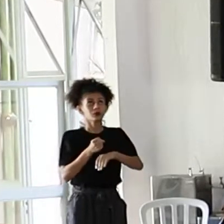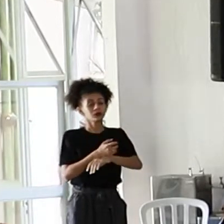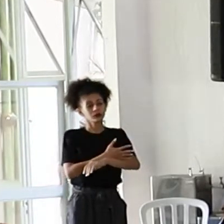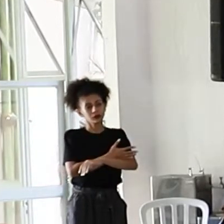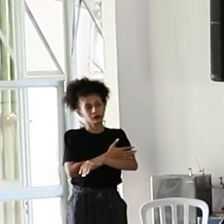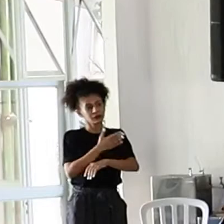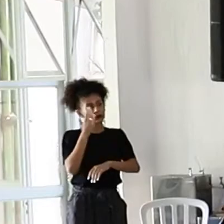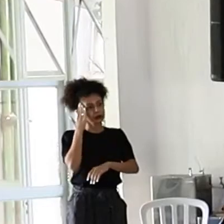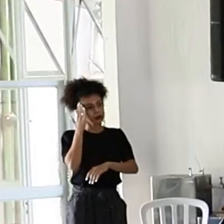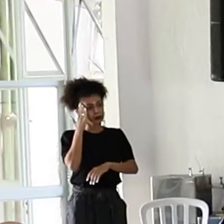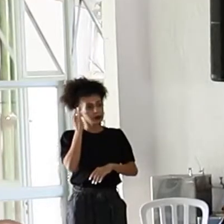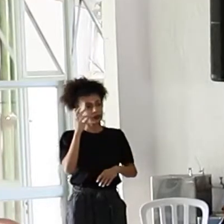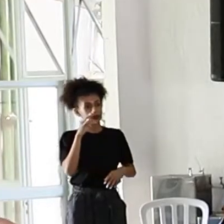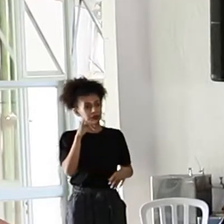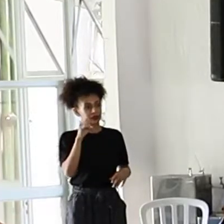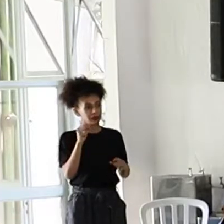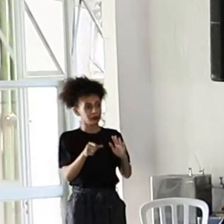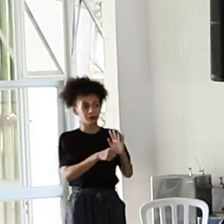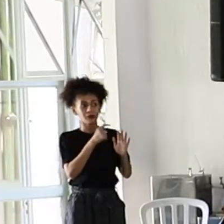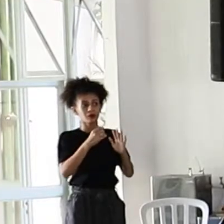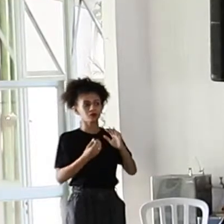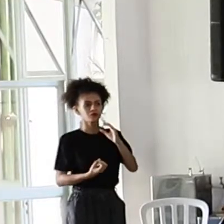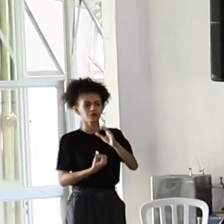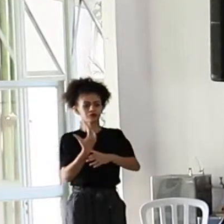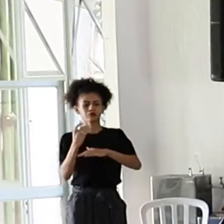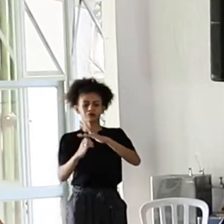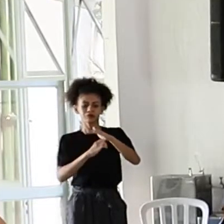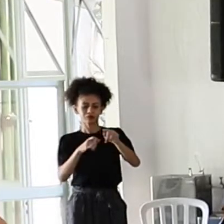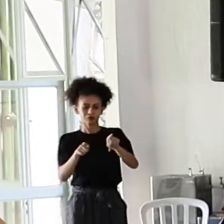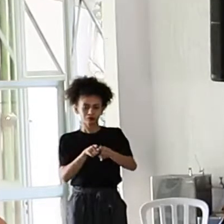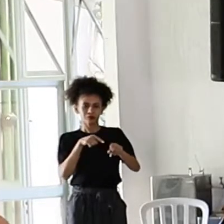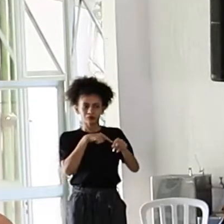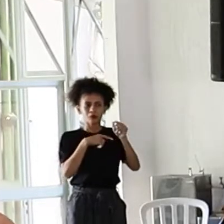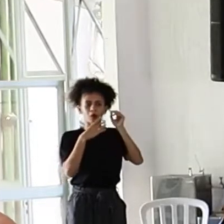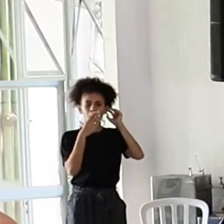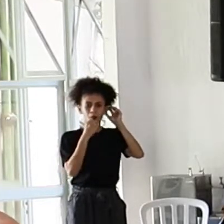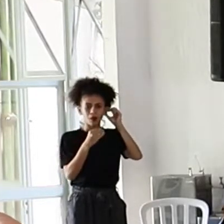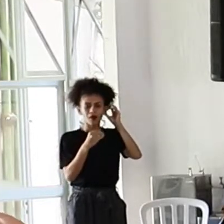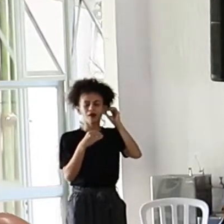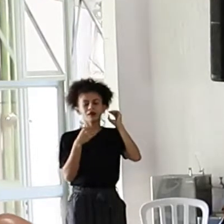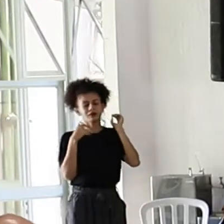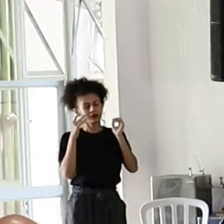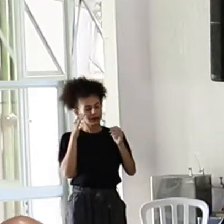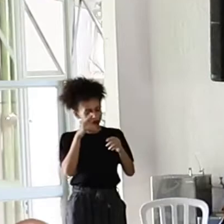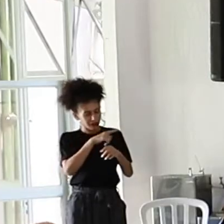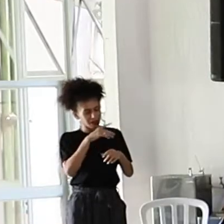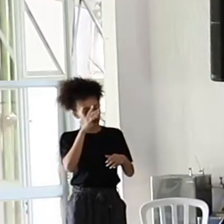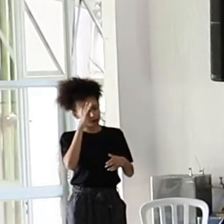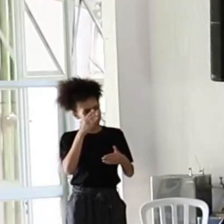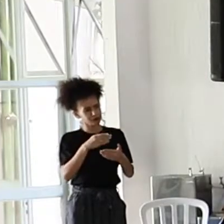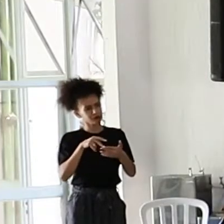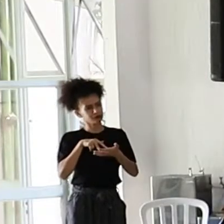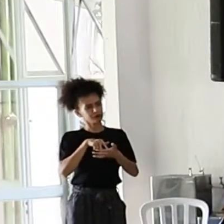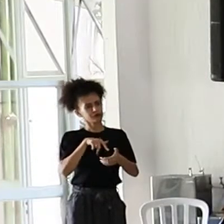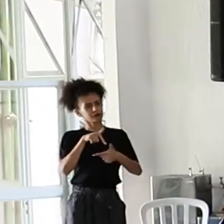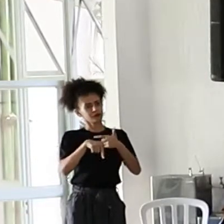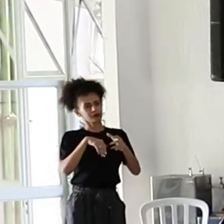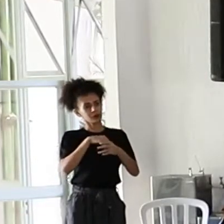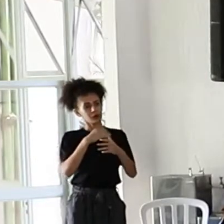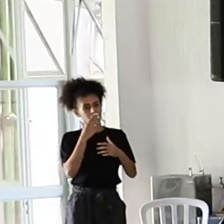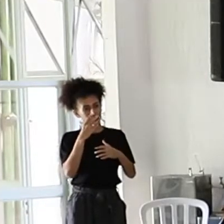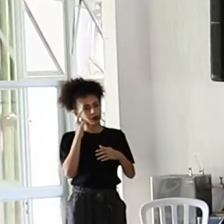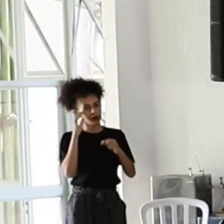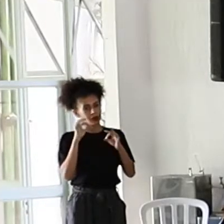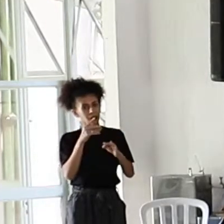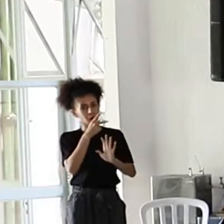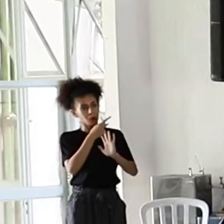emocionada de saber que a crise primeiro montou a empresa também no Guará acredita no Guará e eu tenho